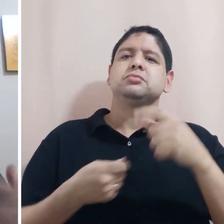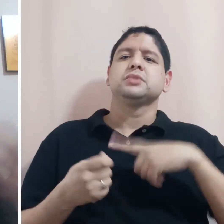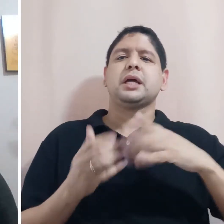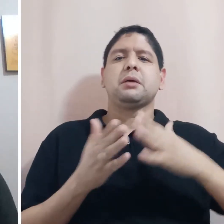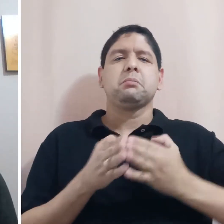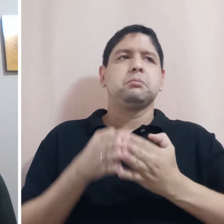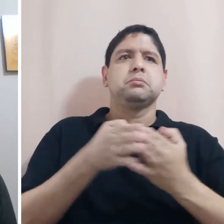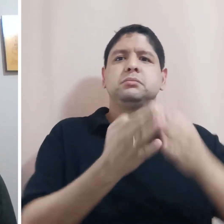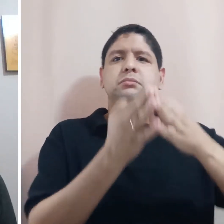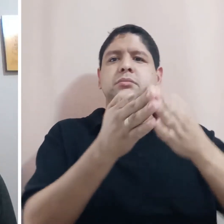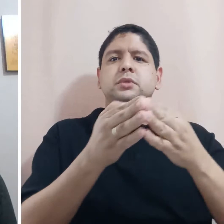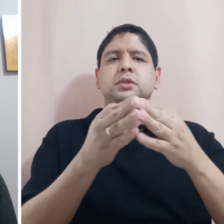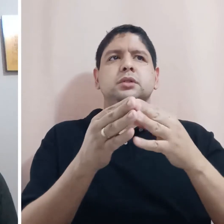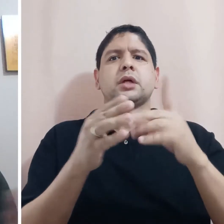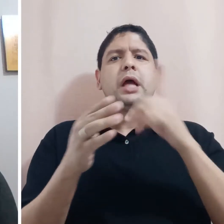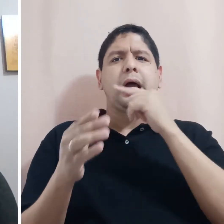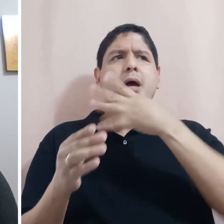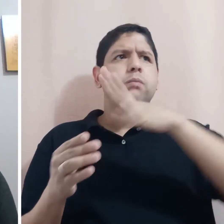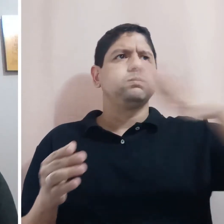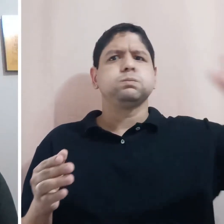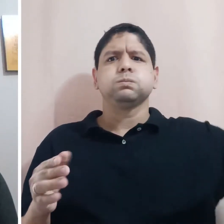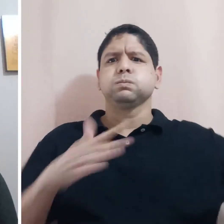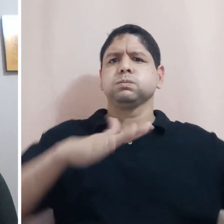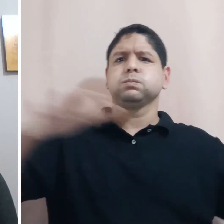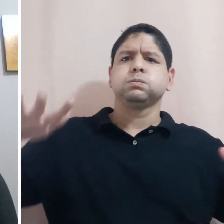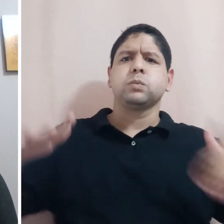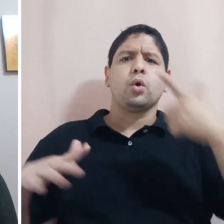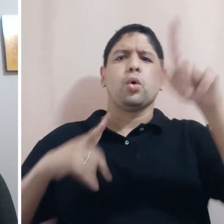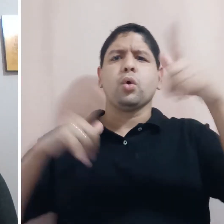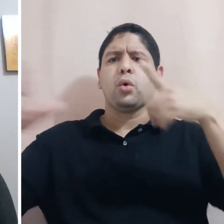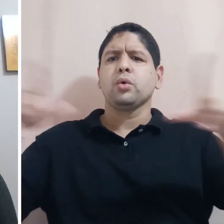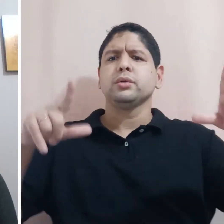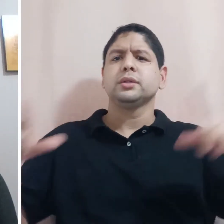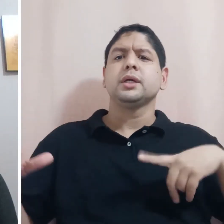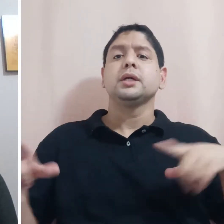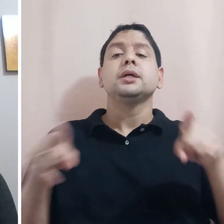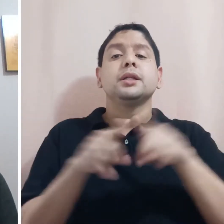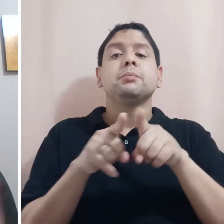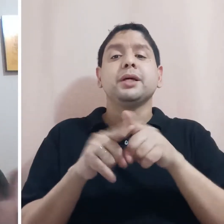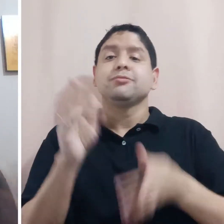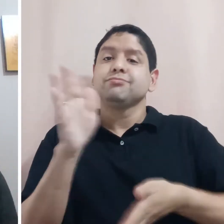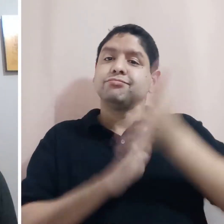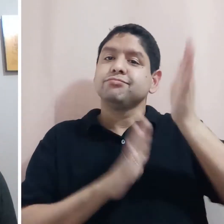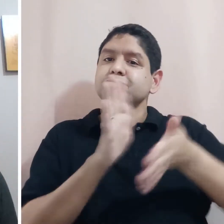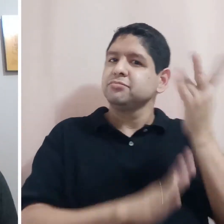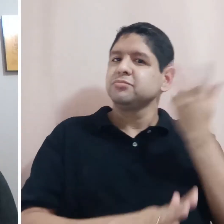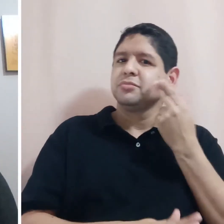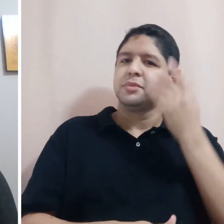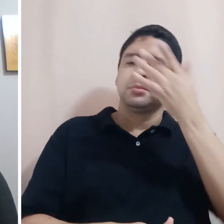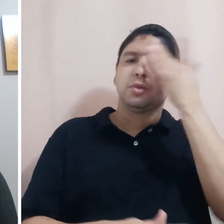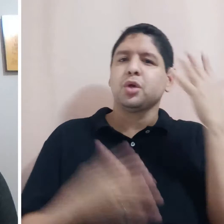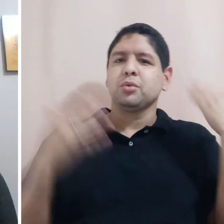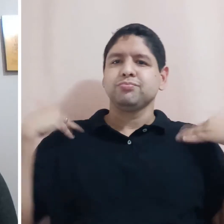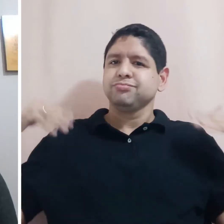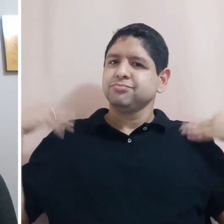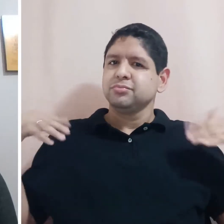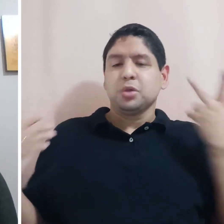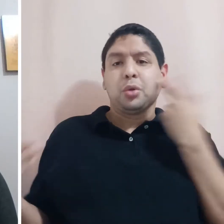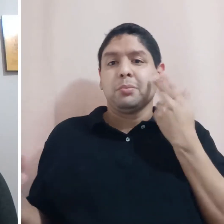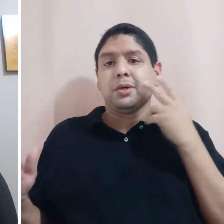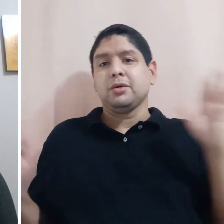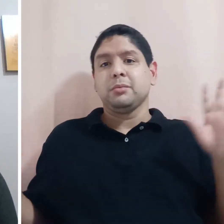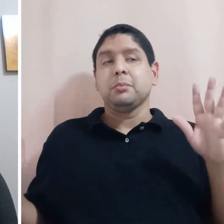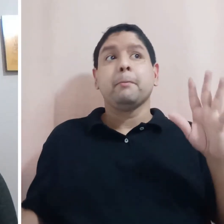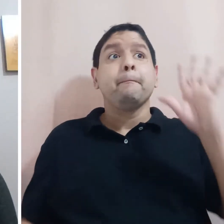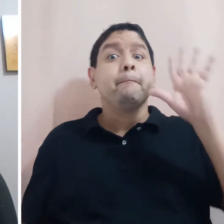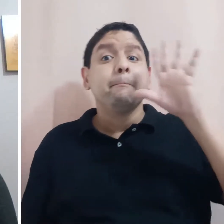de produtos pelo mundo feitos em embarcações que navegam pelos oceanos, como também a gente tem o próprio turismo também